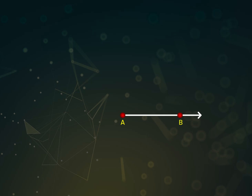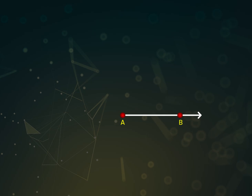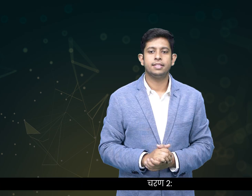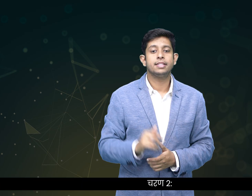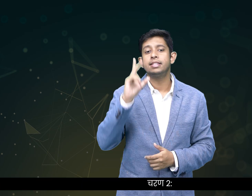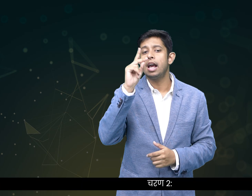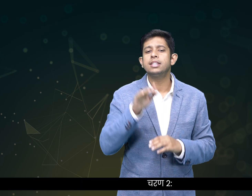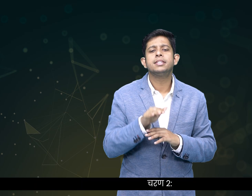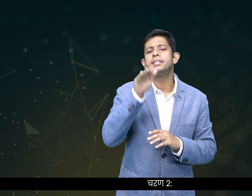चरण 2.